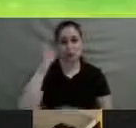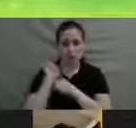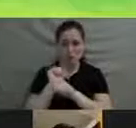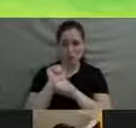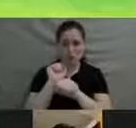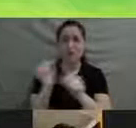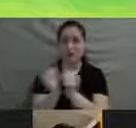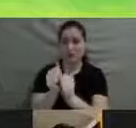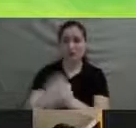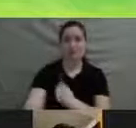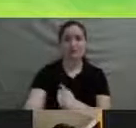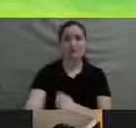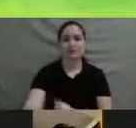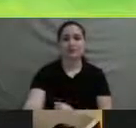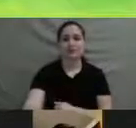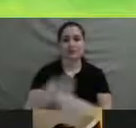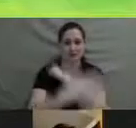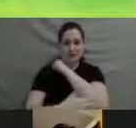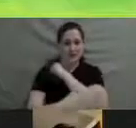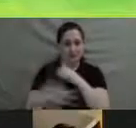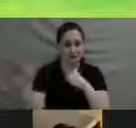con ellos a nivel nacional.